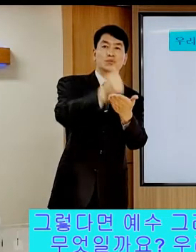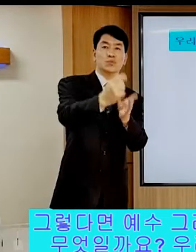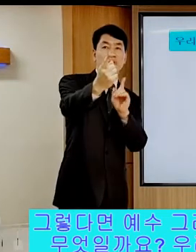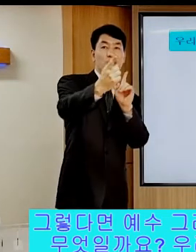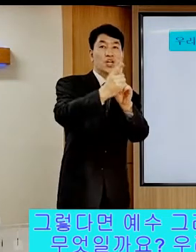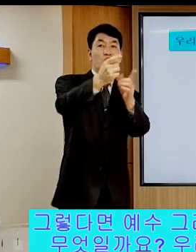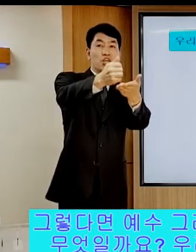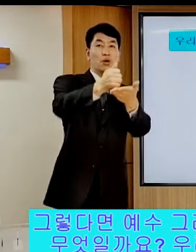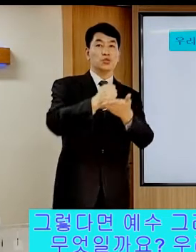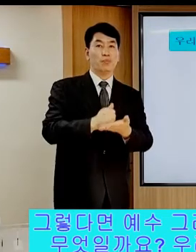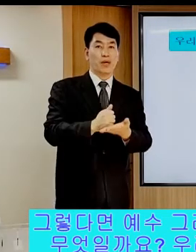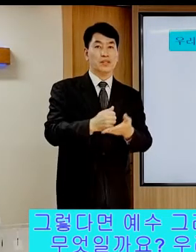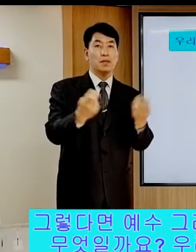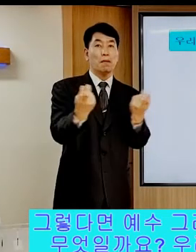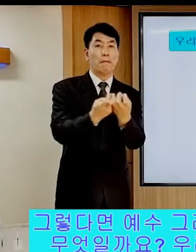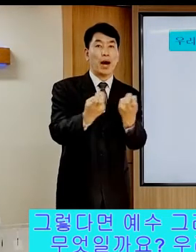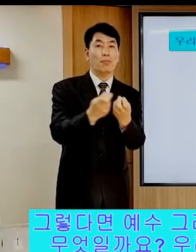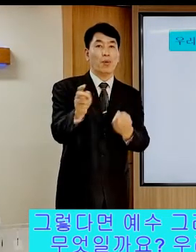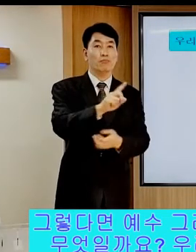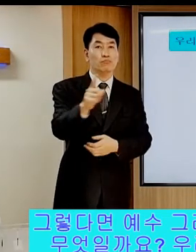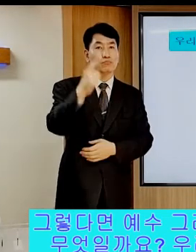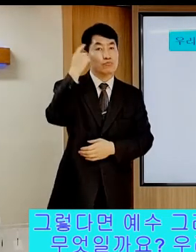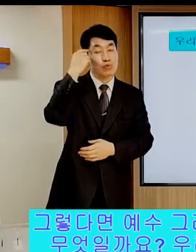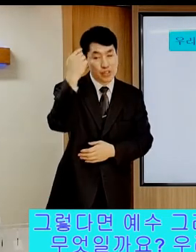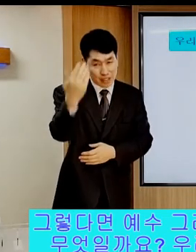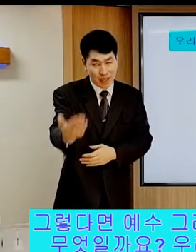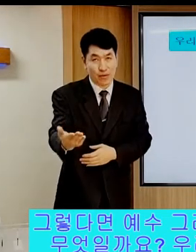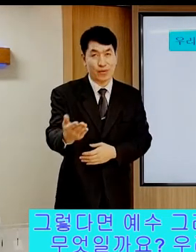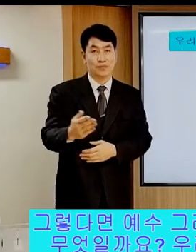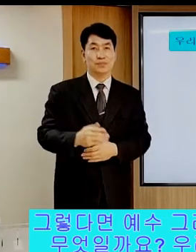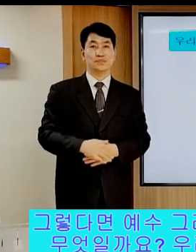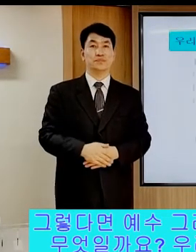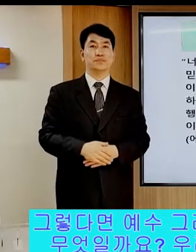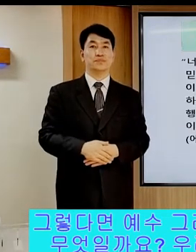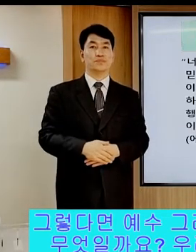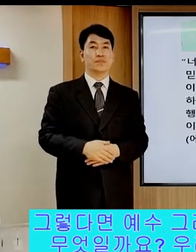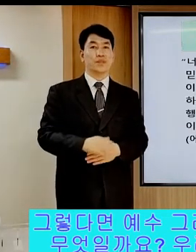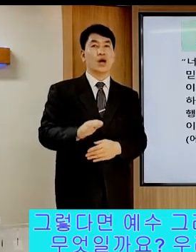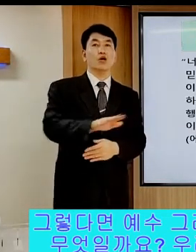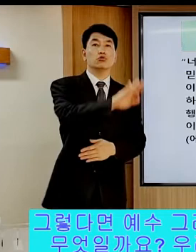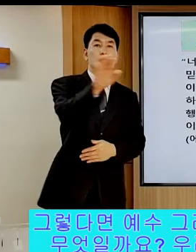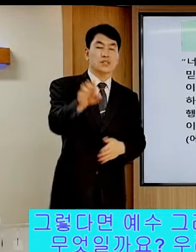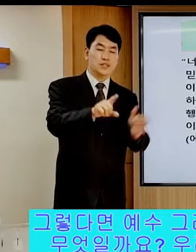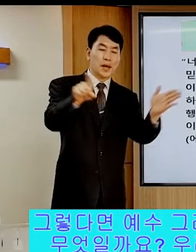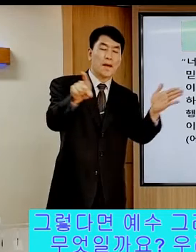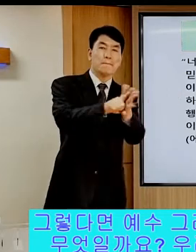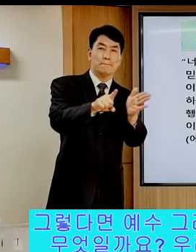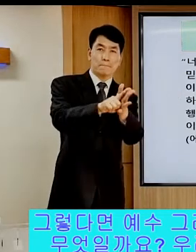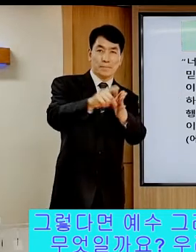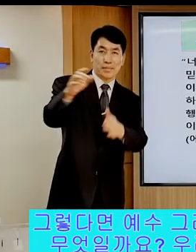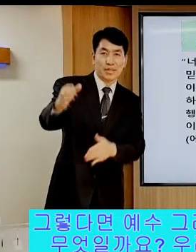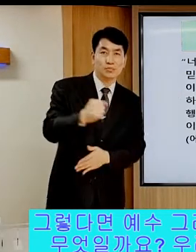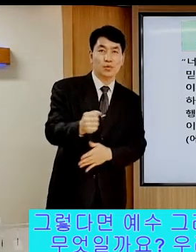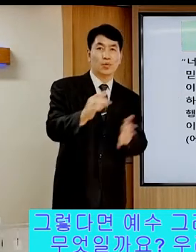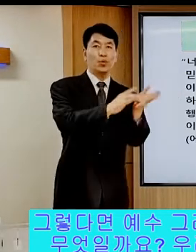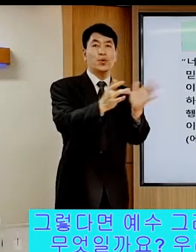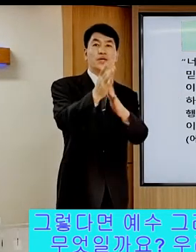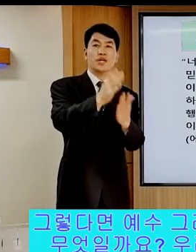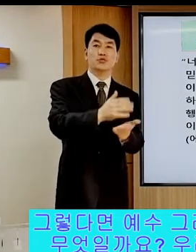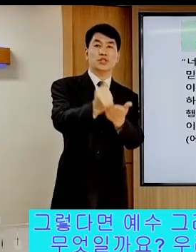그리스도를 영접하는 방법 무엇일까요? 우리는 믿음으로